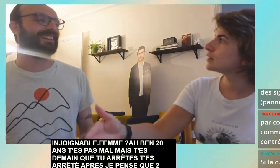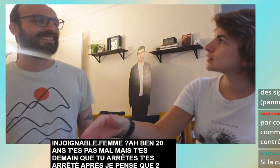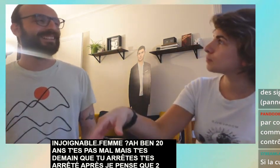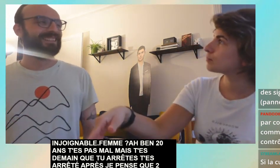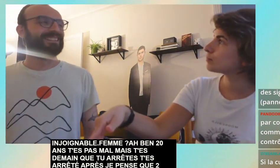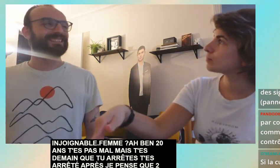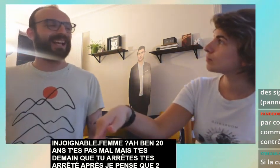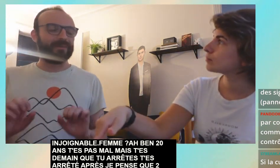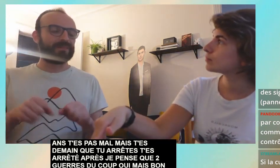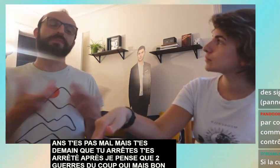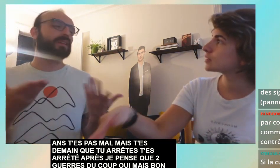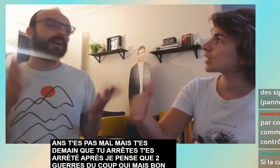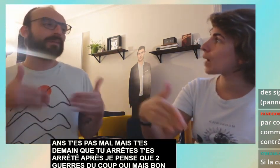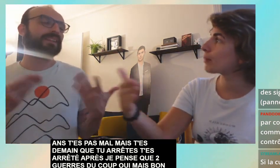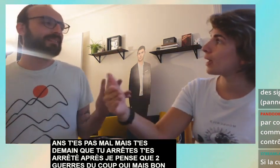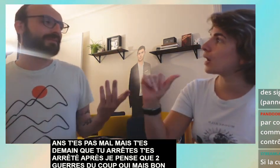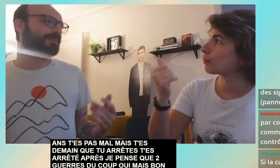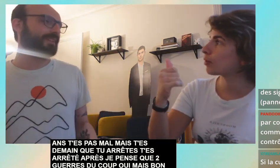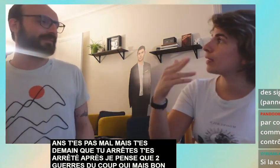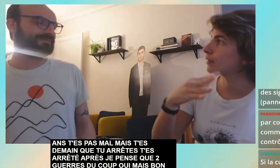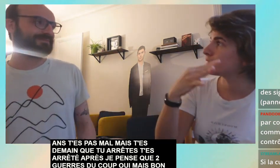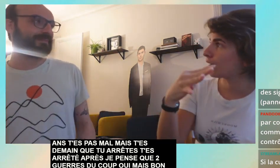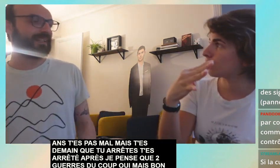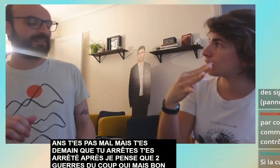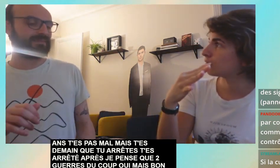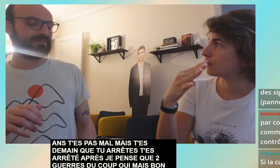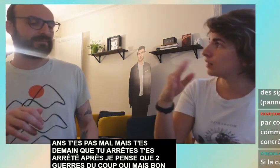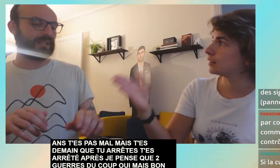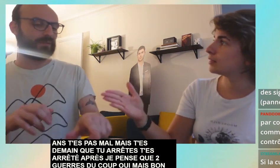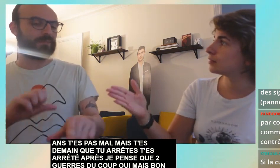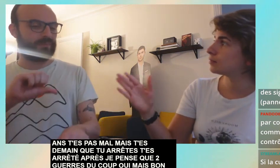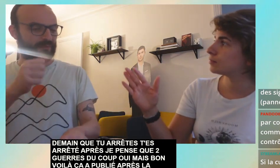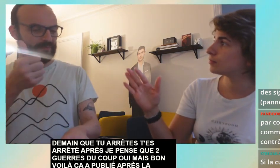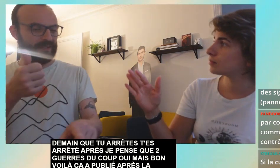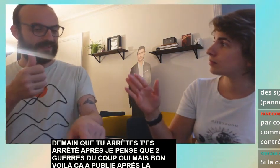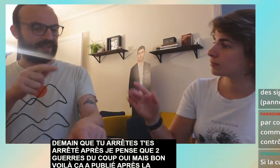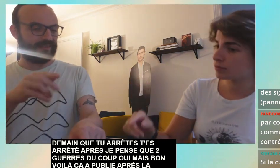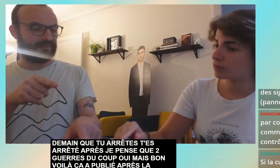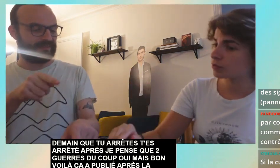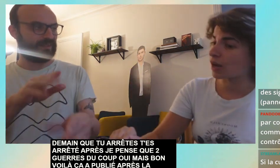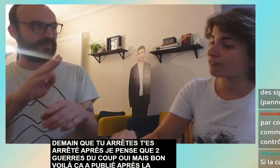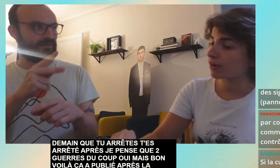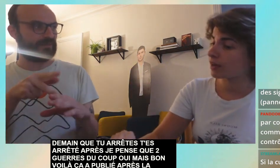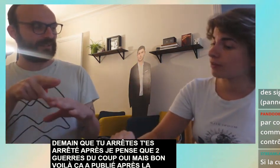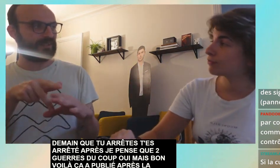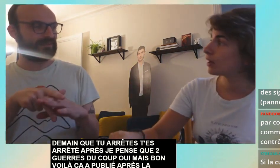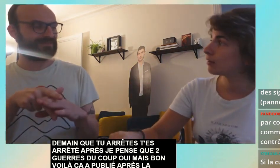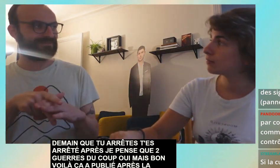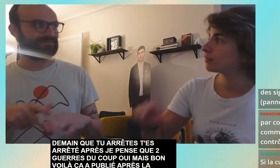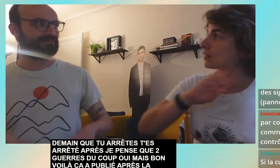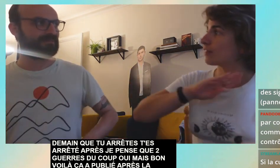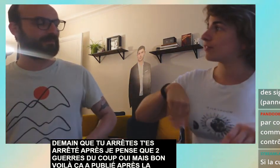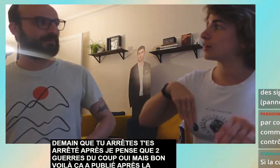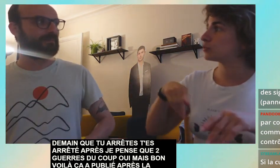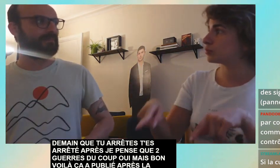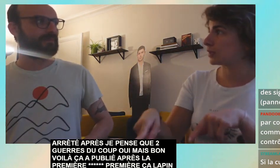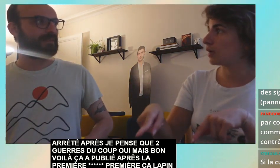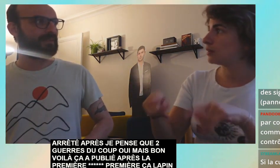c'était ça a pu, puis c'était après, après du la coup, première guerre. bah, il y a eu première, ça. La fin de ça,